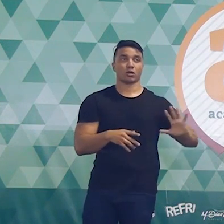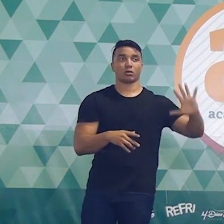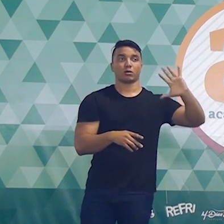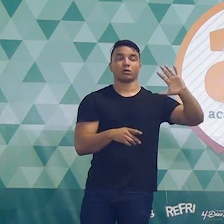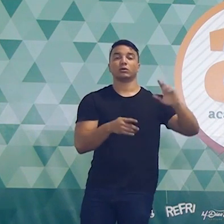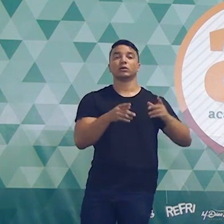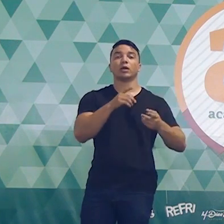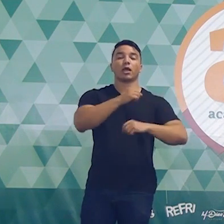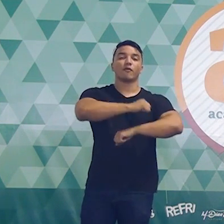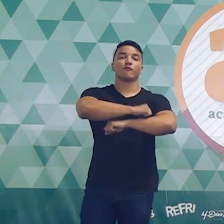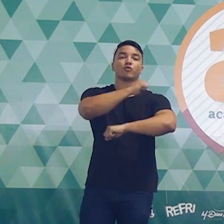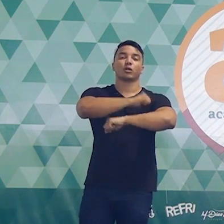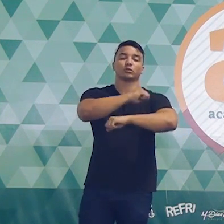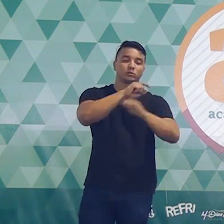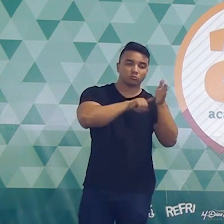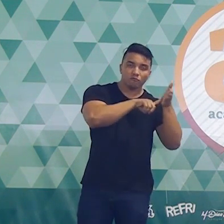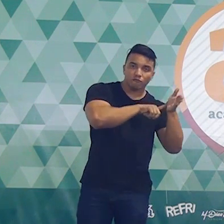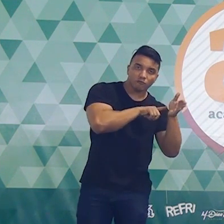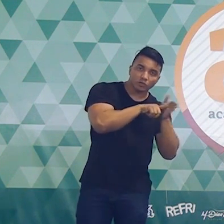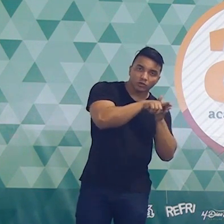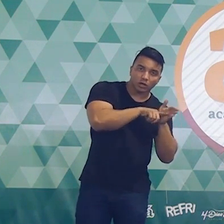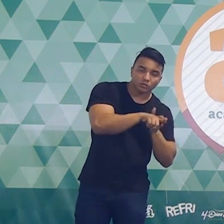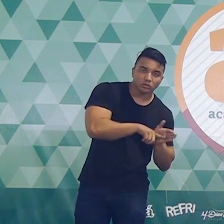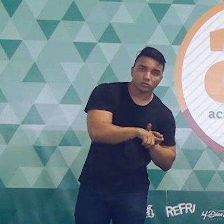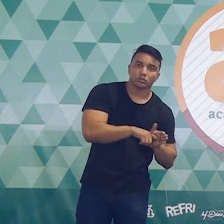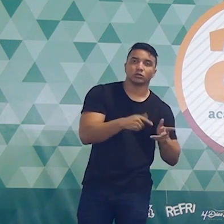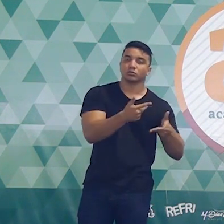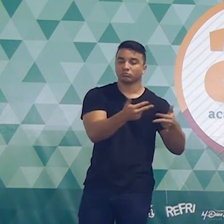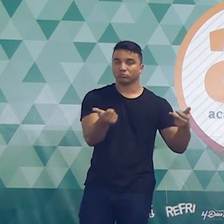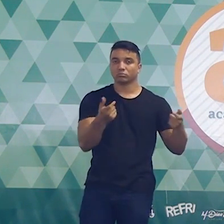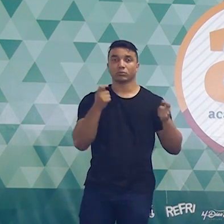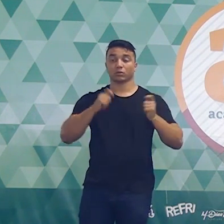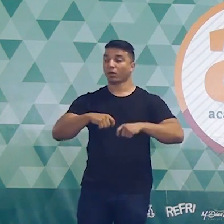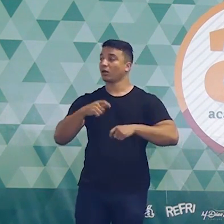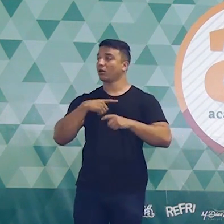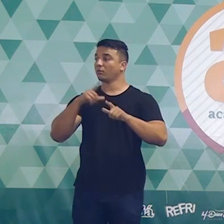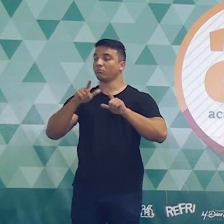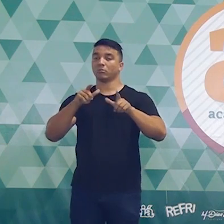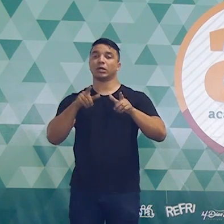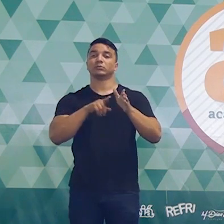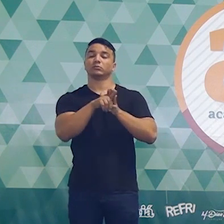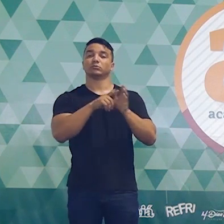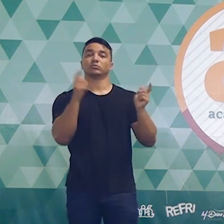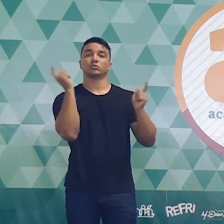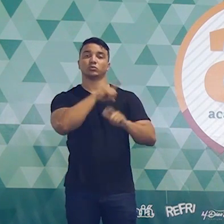com o jornalismo investigativo. Tudo isso a imprensa pode fazer na nossa redação.